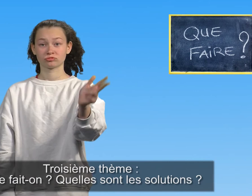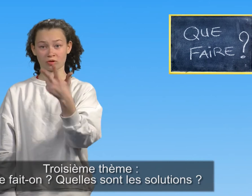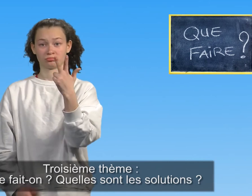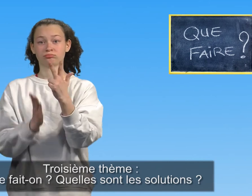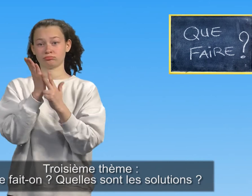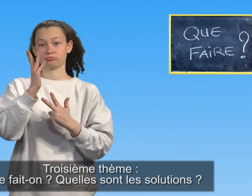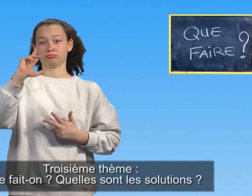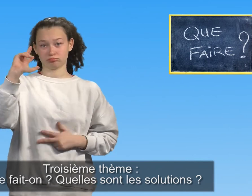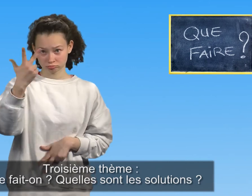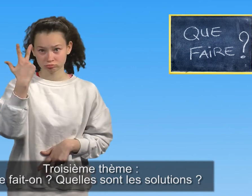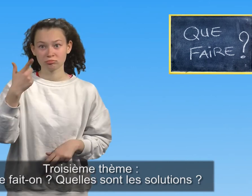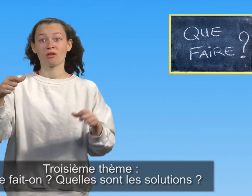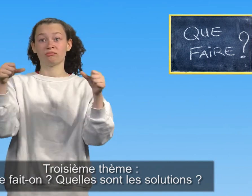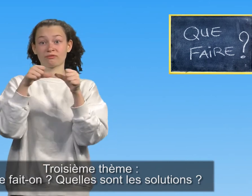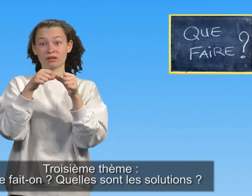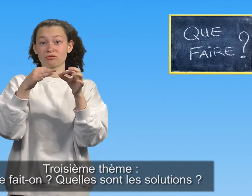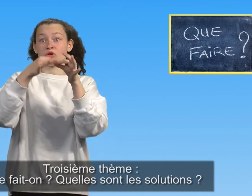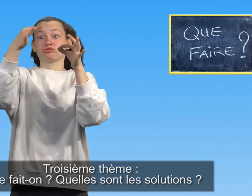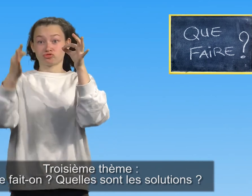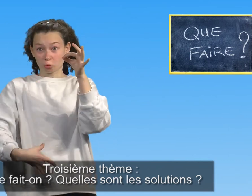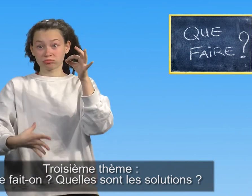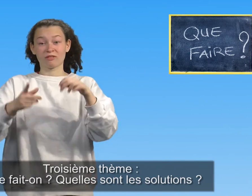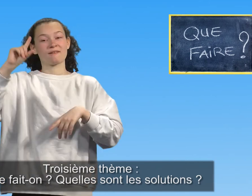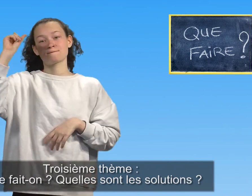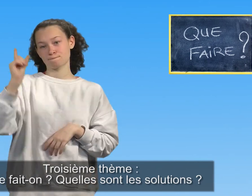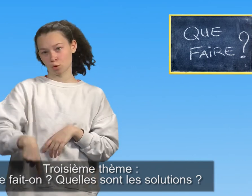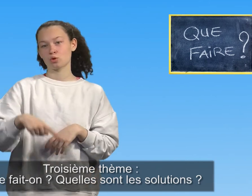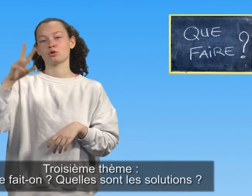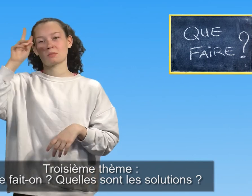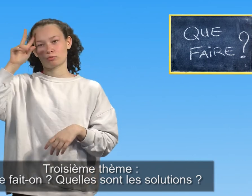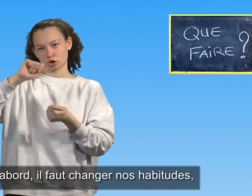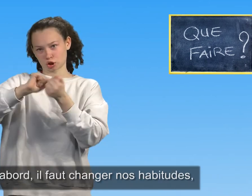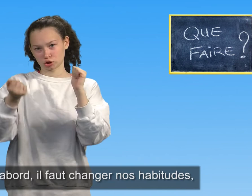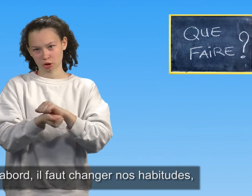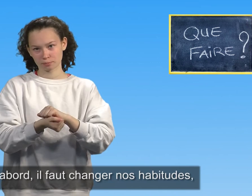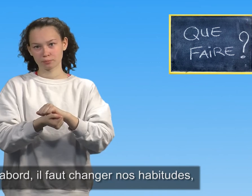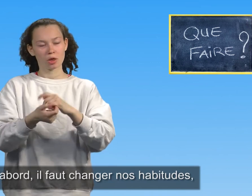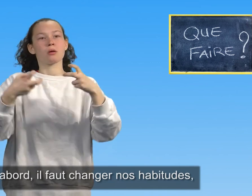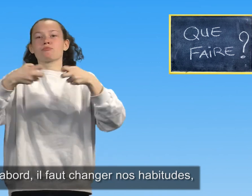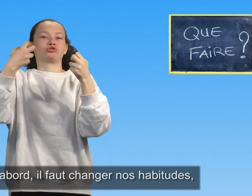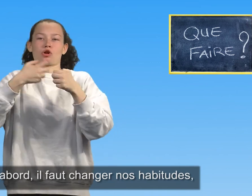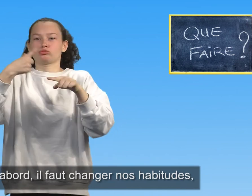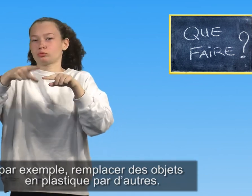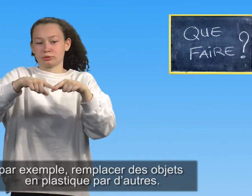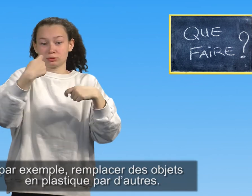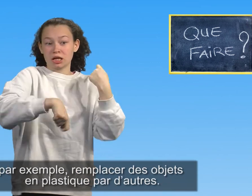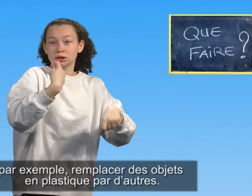Troisième thème, que pouvons-nous faire ? Il faut d'abord changer nos habitudes. Par exemple,